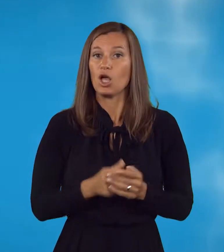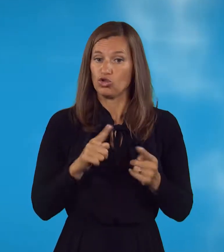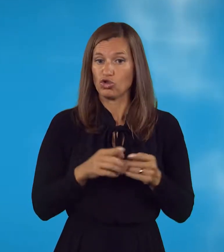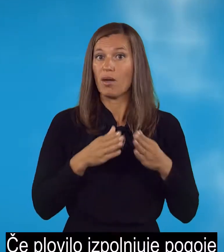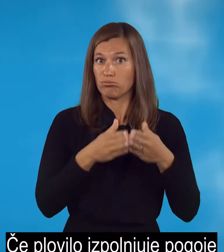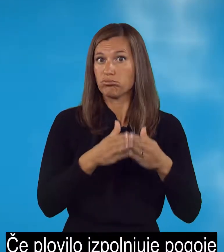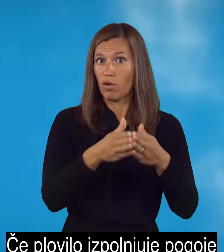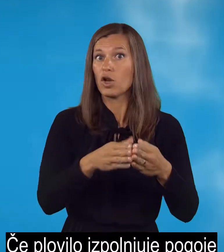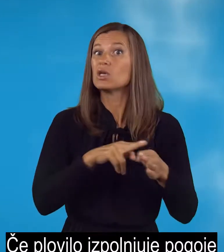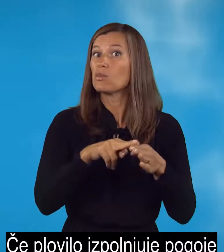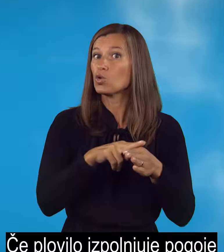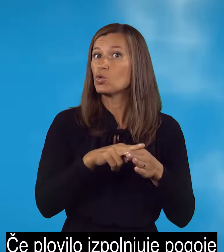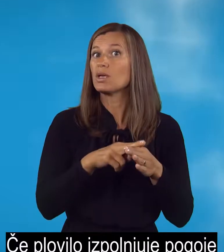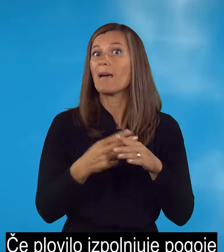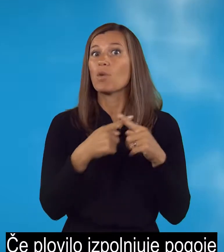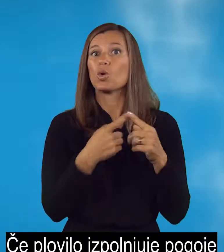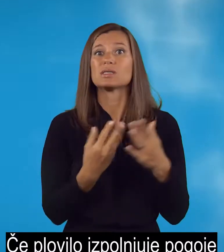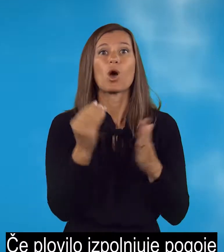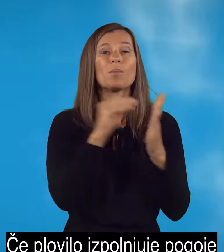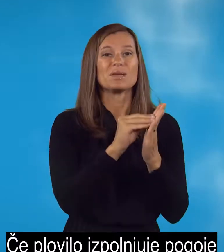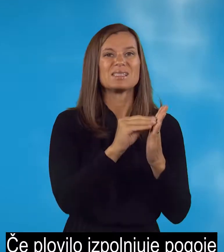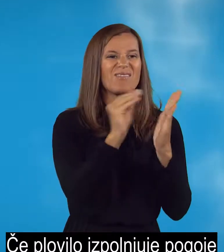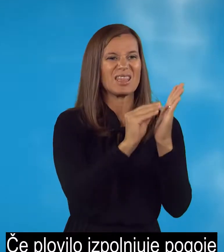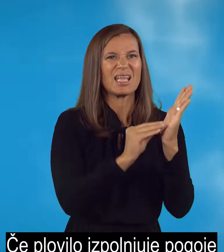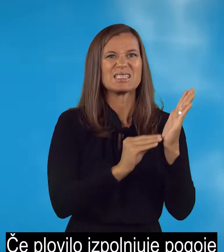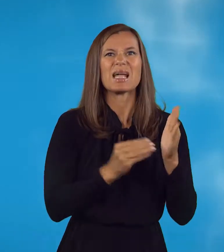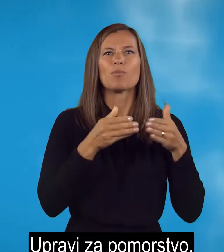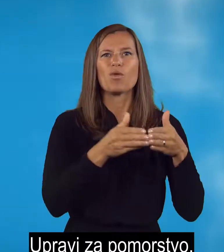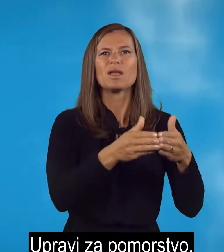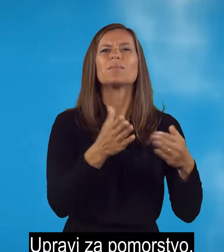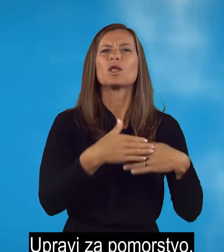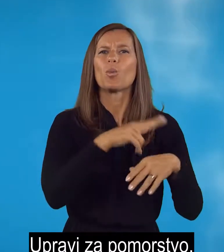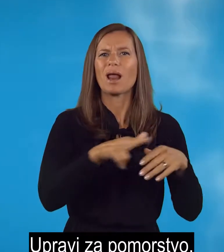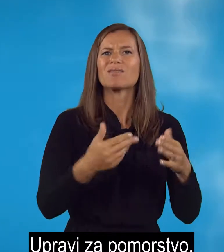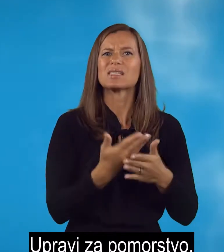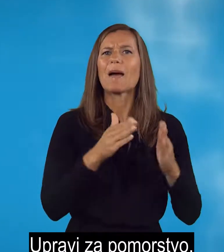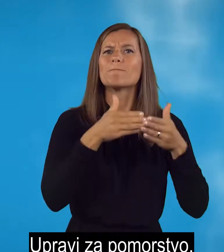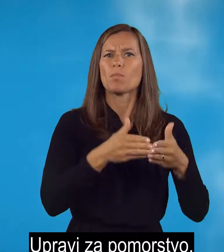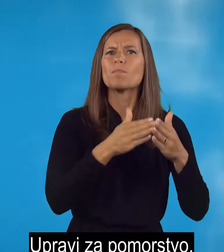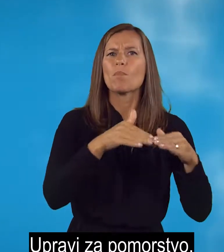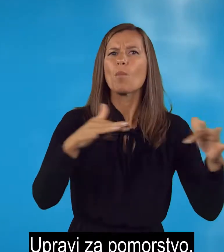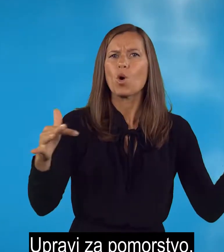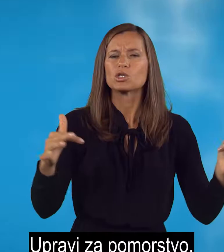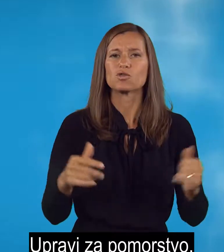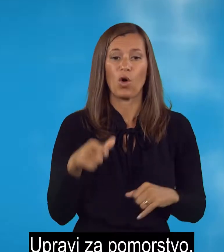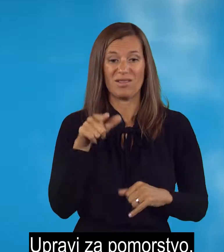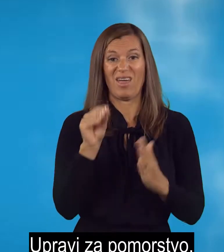Če plovilo izpolnjuje pogoje za vpis v evidenco plovil pri upravi za pomorstvo, pa v tej evidenci ni